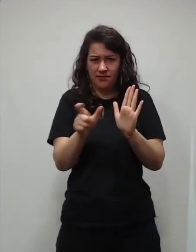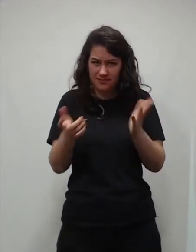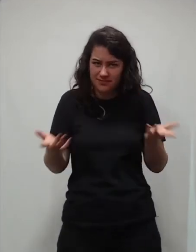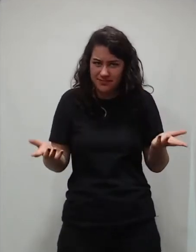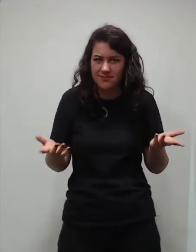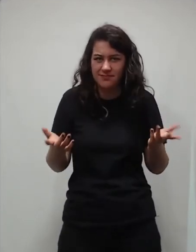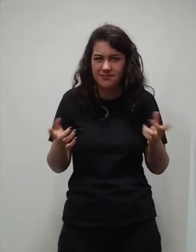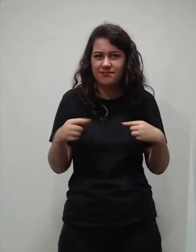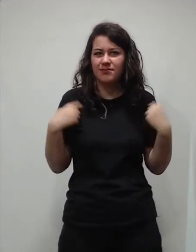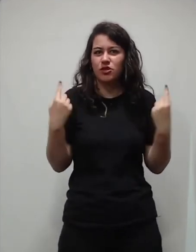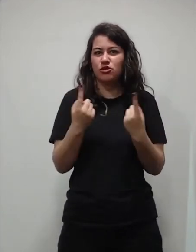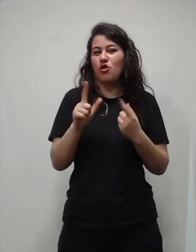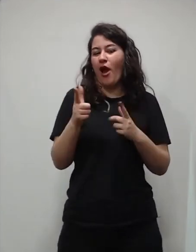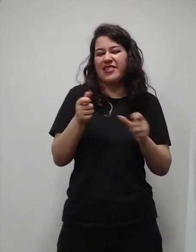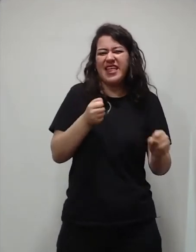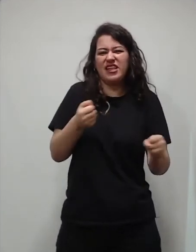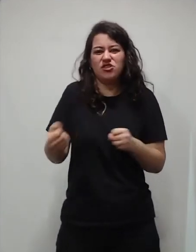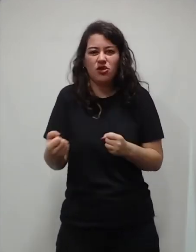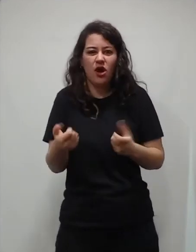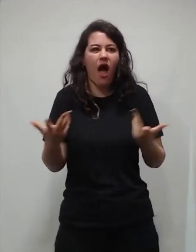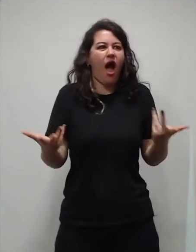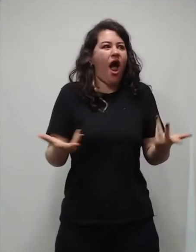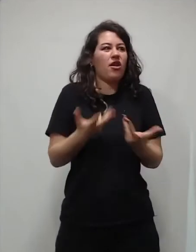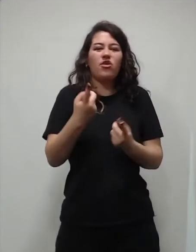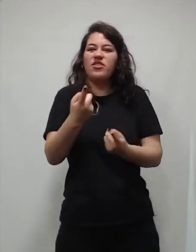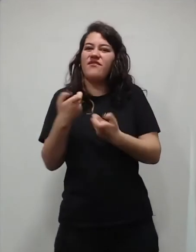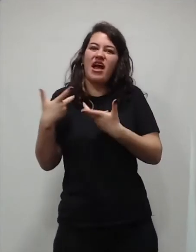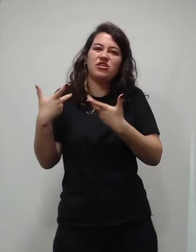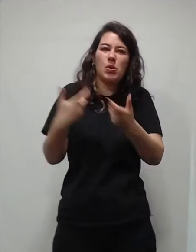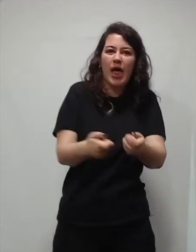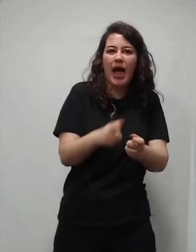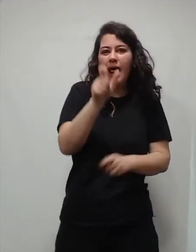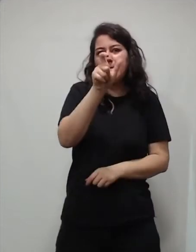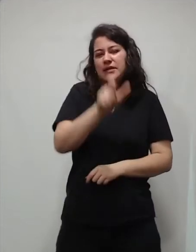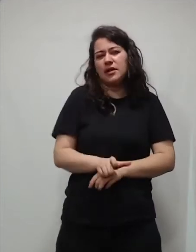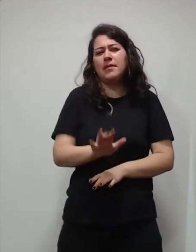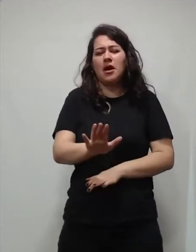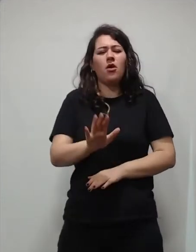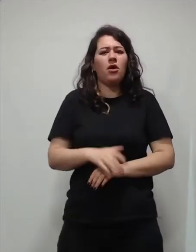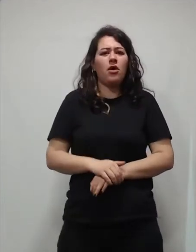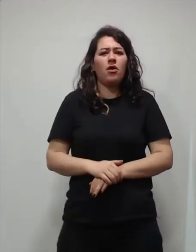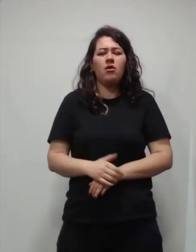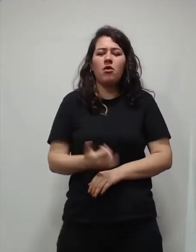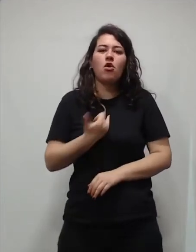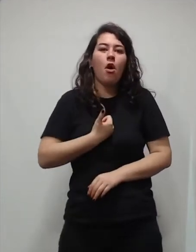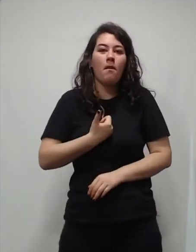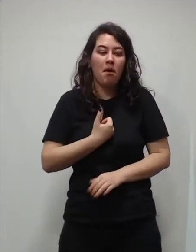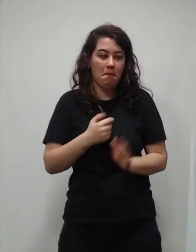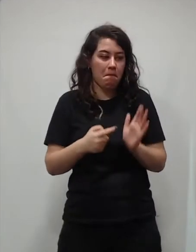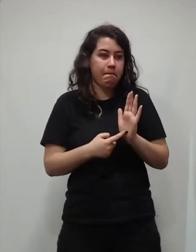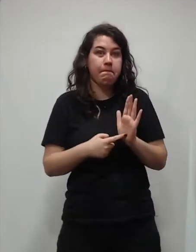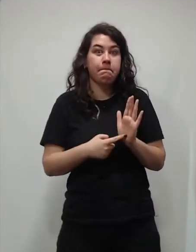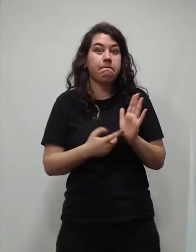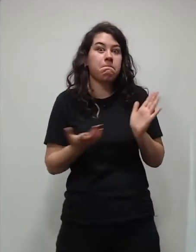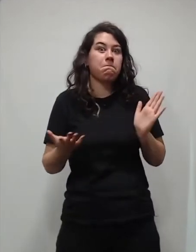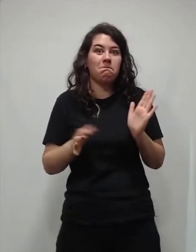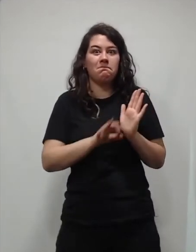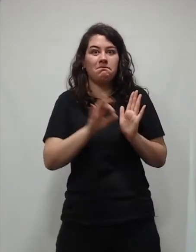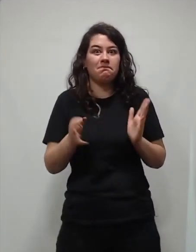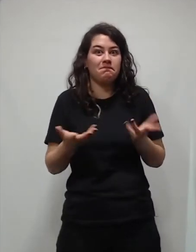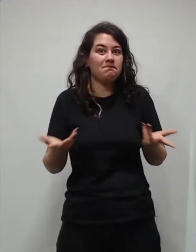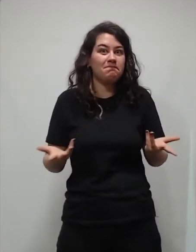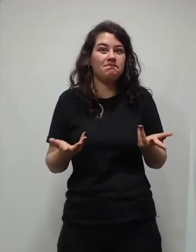aquello, estamos enfermando, algo nos pasa, hay que intervenir a ese individuo. ¿Cómo? Hasta ahora a través del sistema